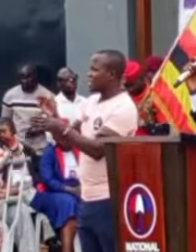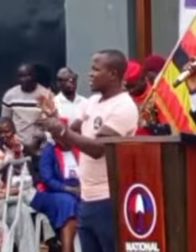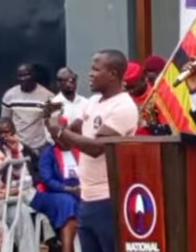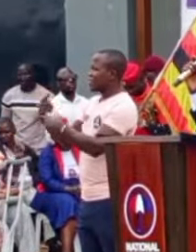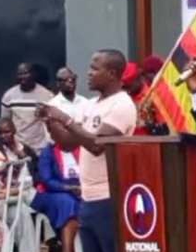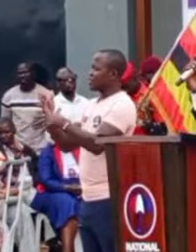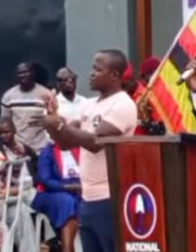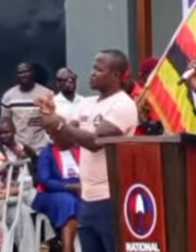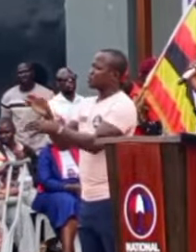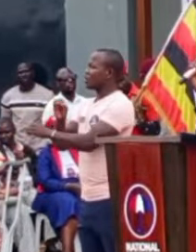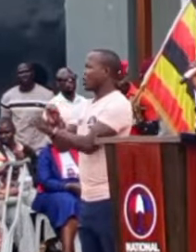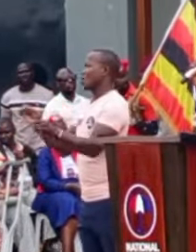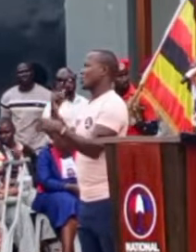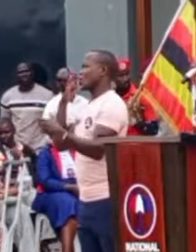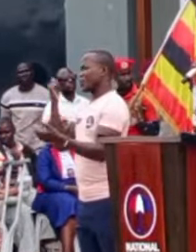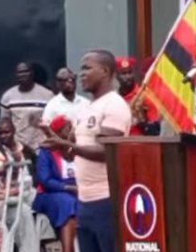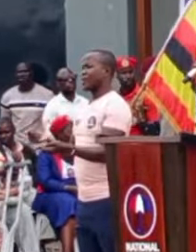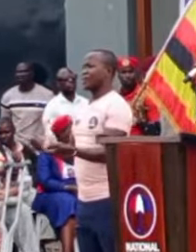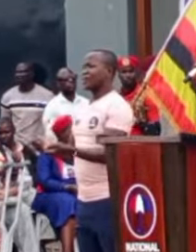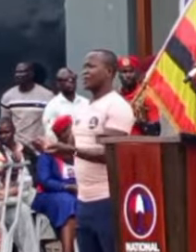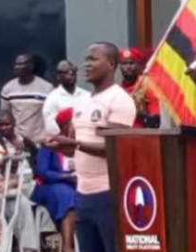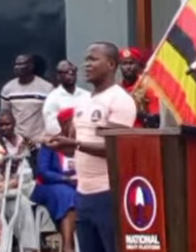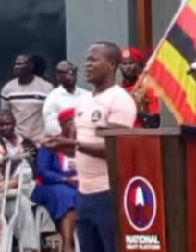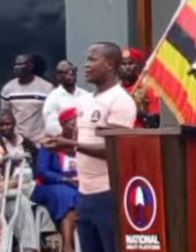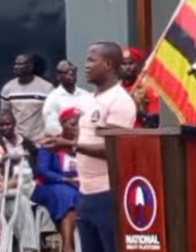ministry ez'enjawulo